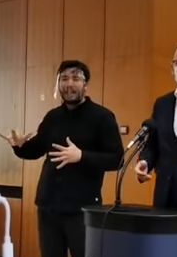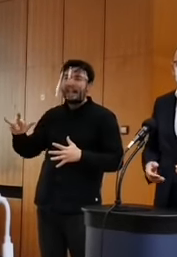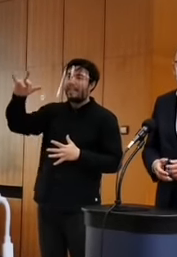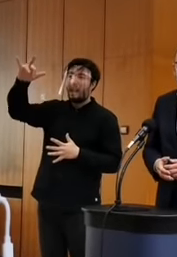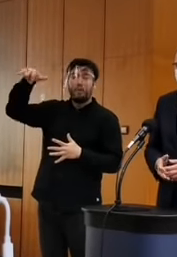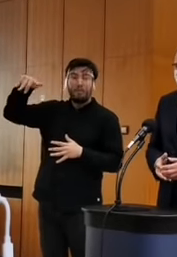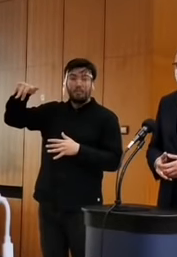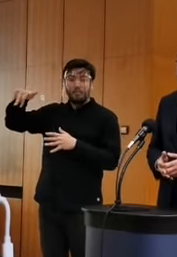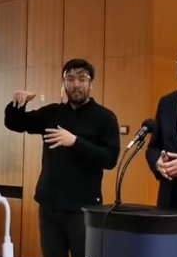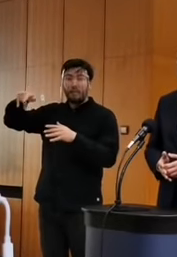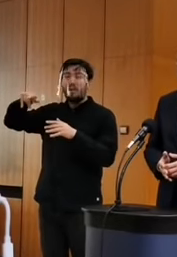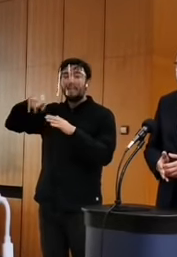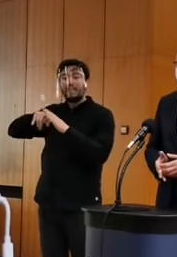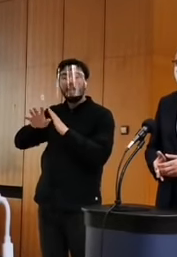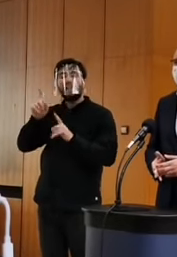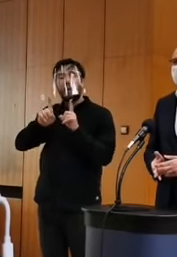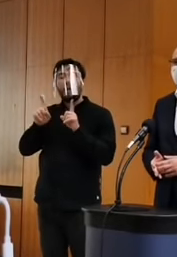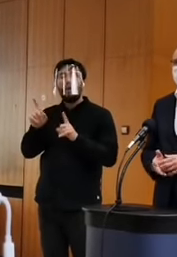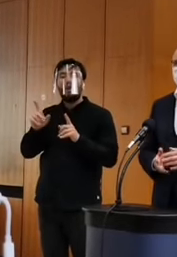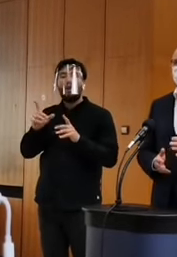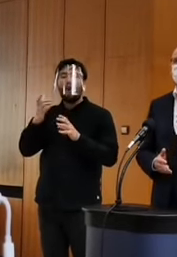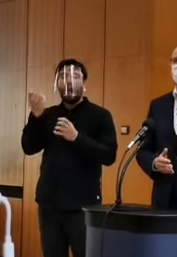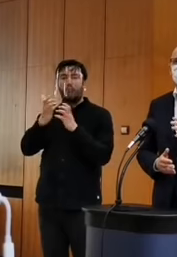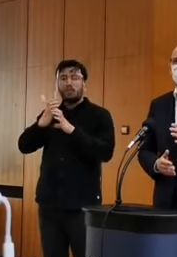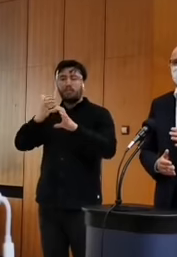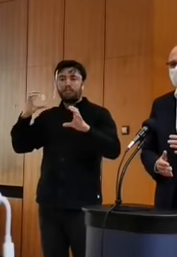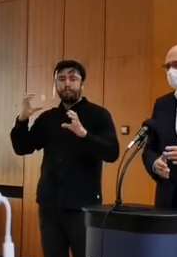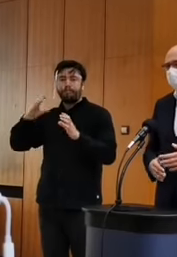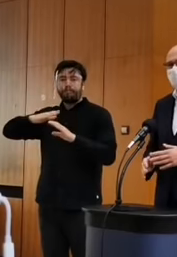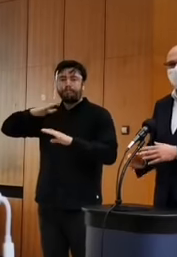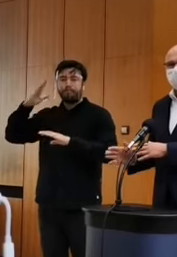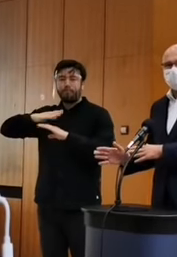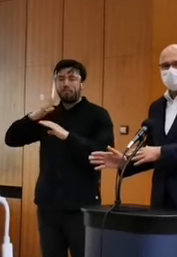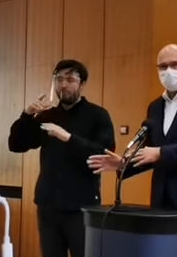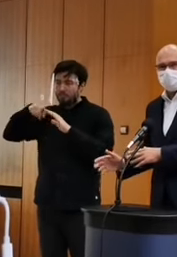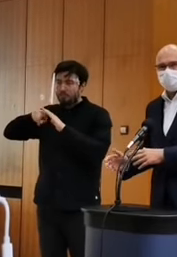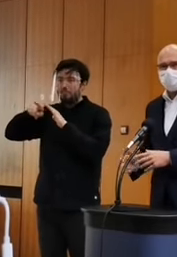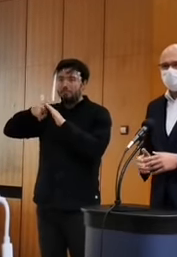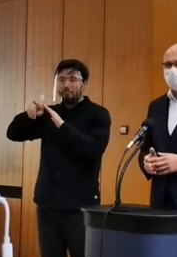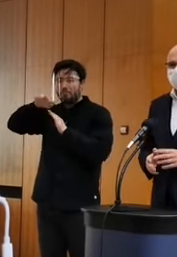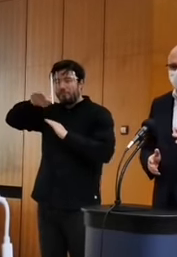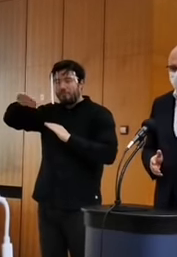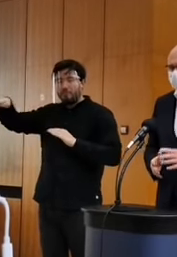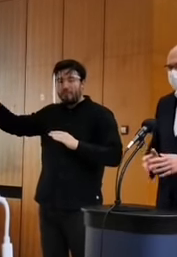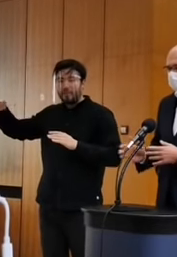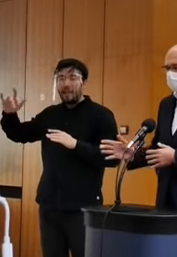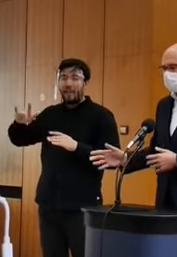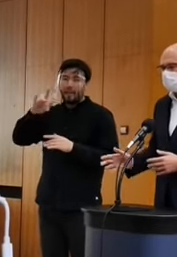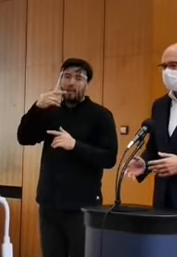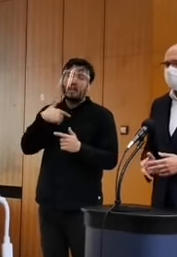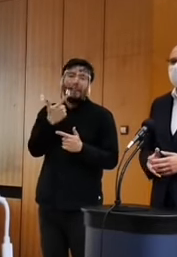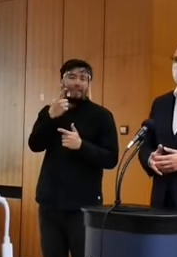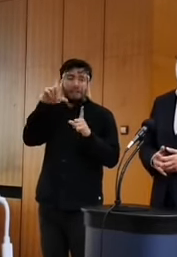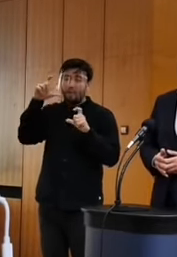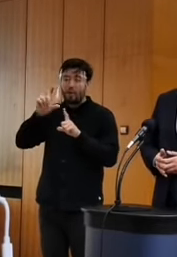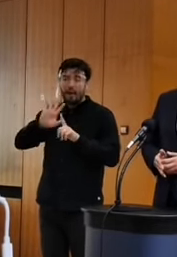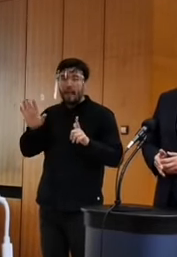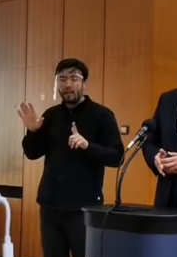niekoľko nákladných aut, to bolo naozaj mimoriadne impozantné. Spravil som si jednu fotku, ktorú som dal na Facebook, dve fotky, ktoré som dal na